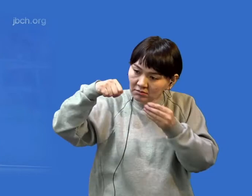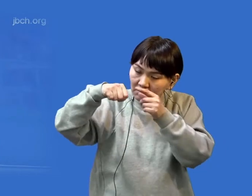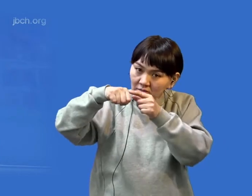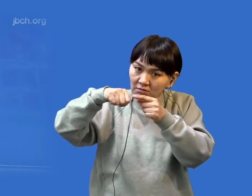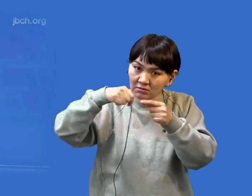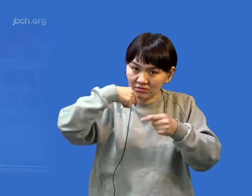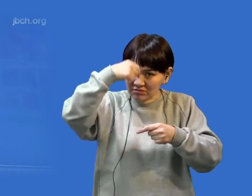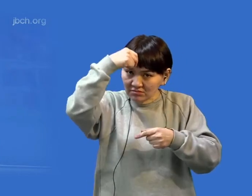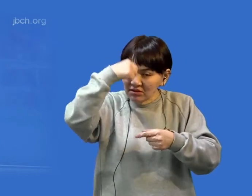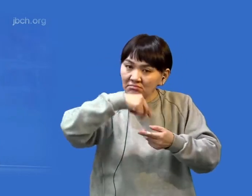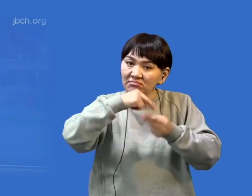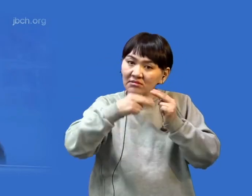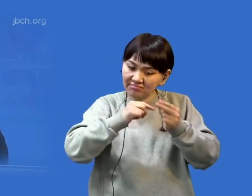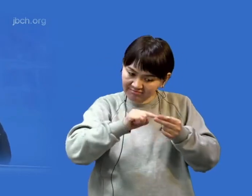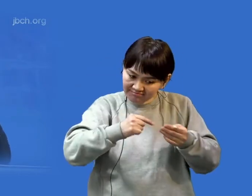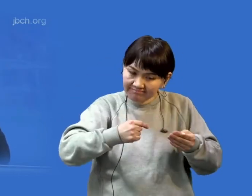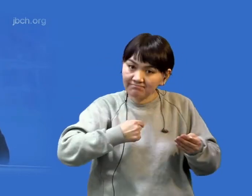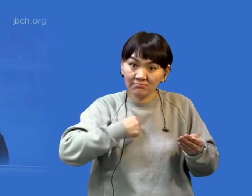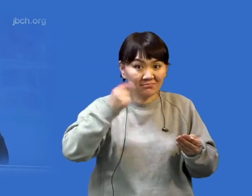зүтгэл, золиослол байгаад байгаа юм биш.